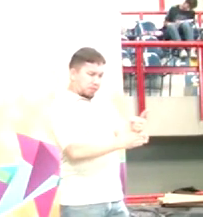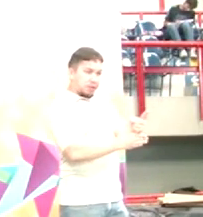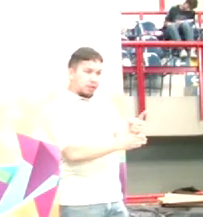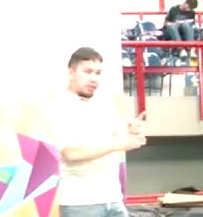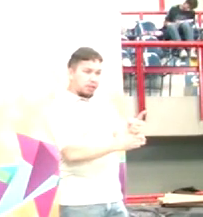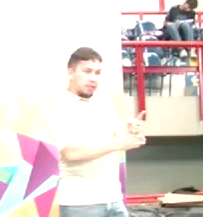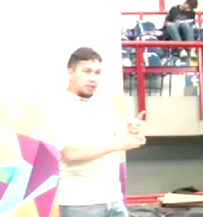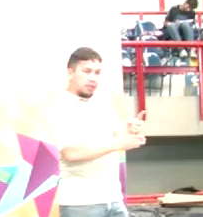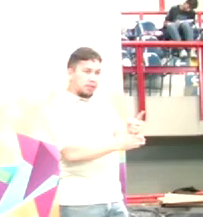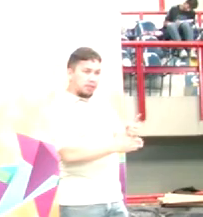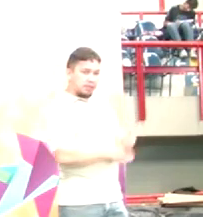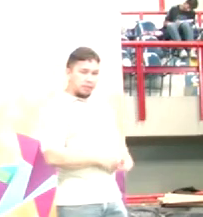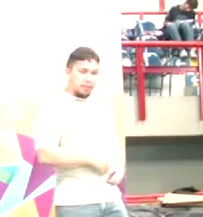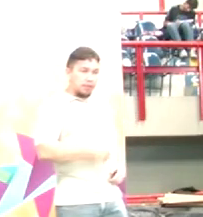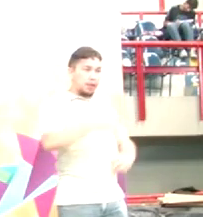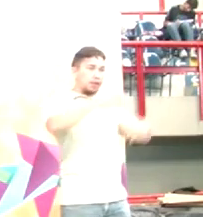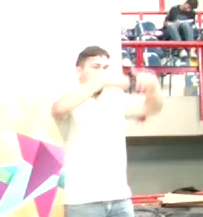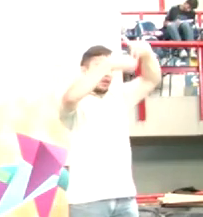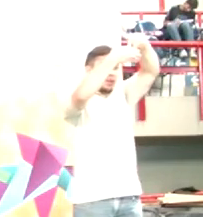Lá em cima do navio, fica um cara lá em cima.